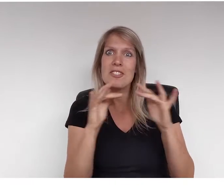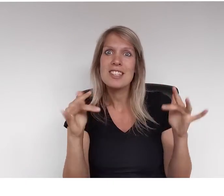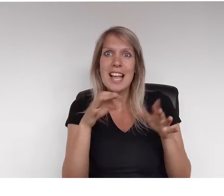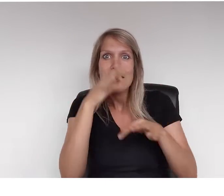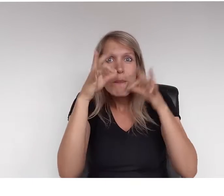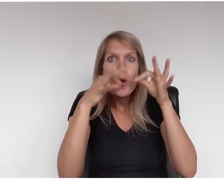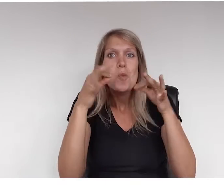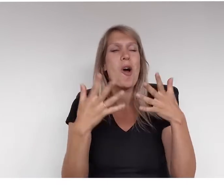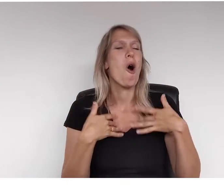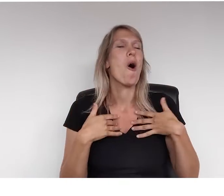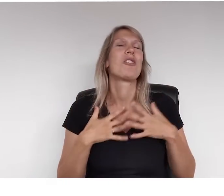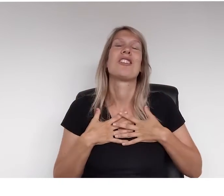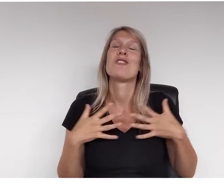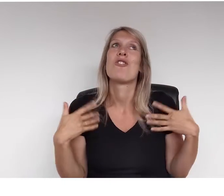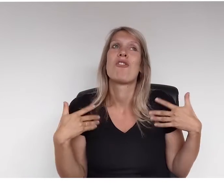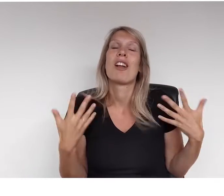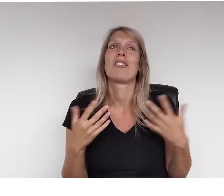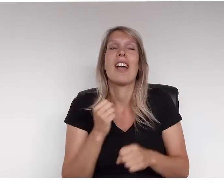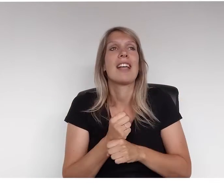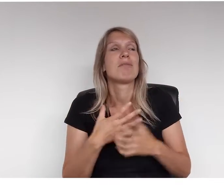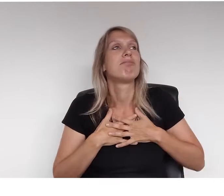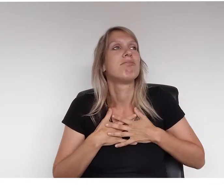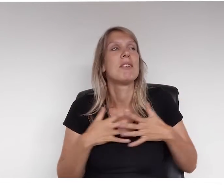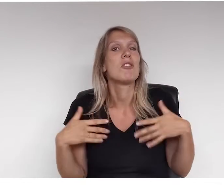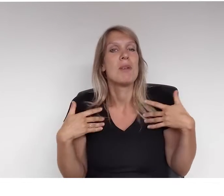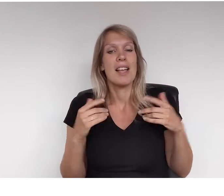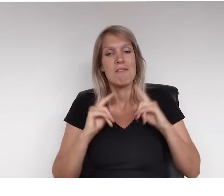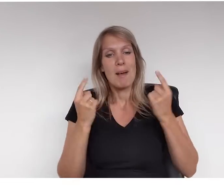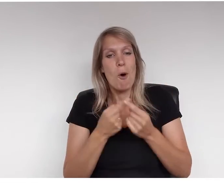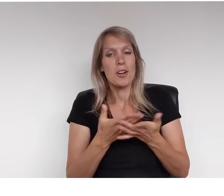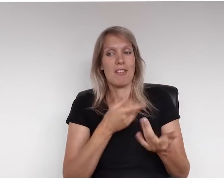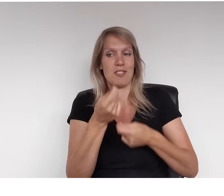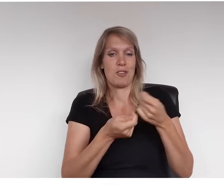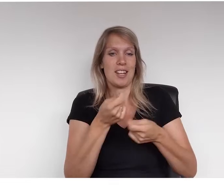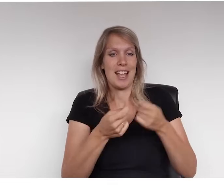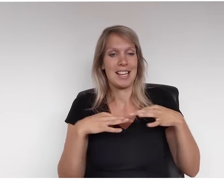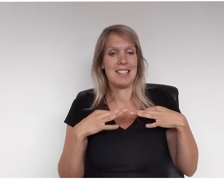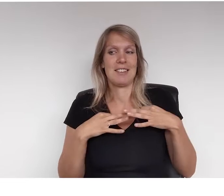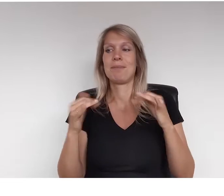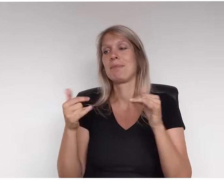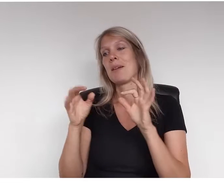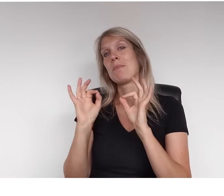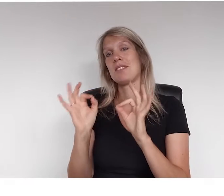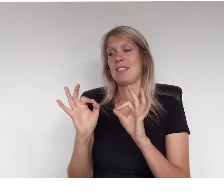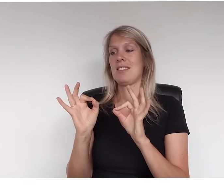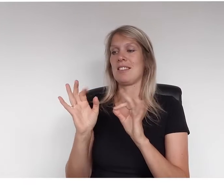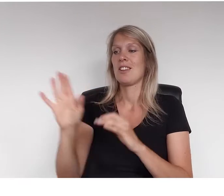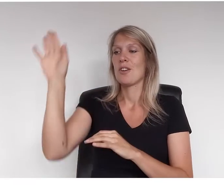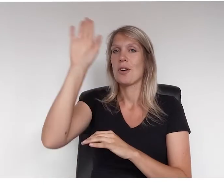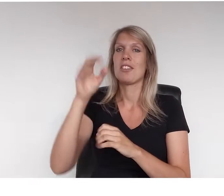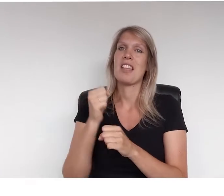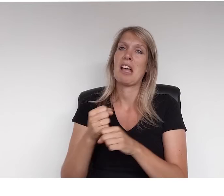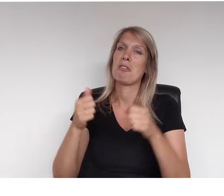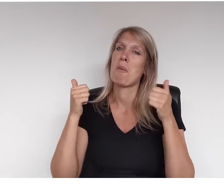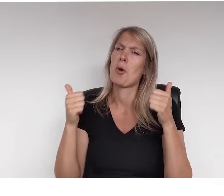ik gewoon echt zo vrolijk van. Echt, hè? Ja, ik ben echt zo blij dat wij daarvoor mogen zorgen en daarvan mogen genieten. Precies, de Heere God heeft dat echt heel